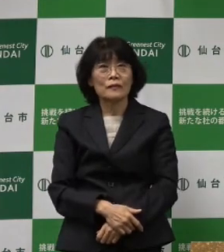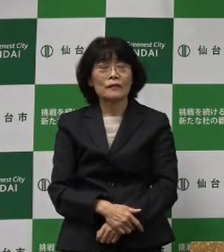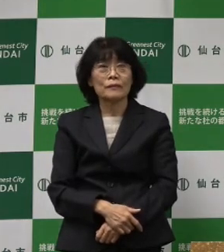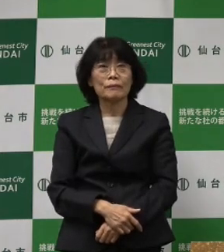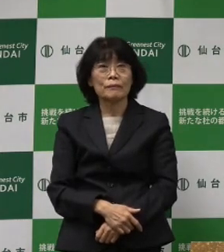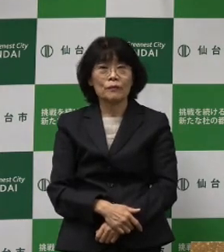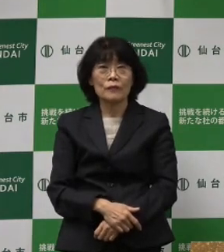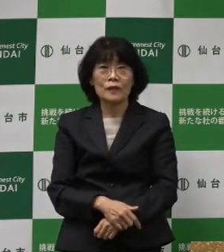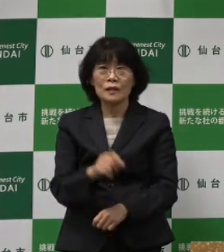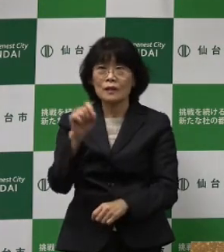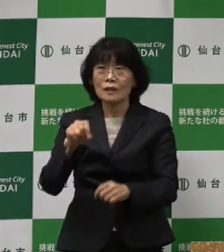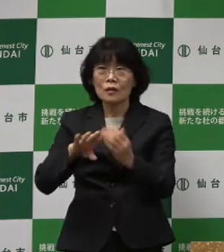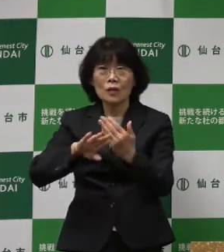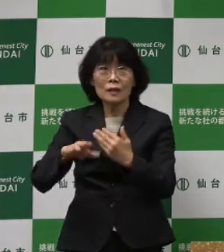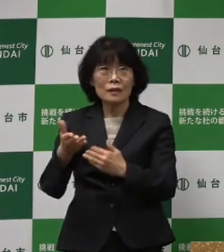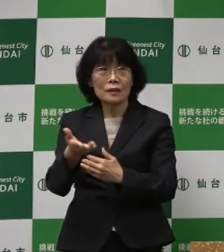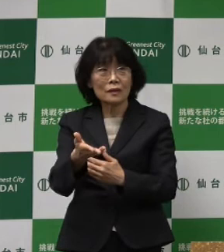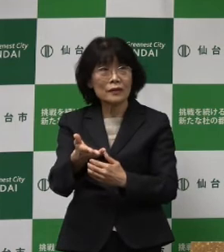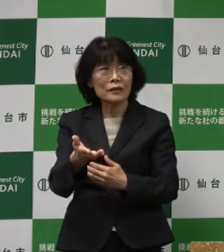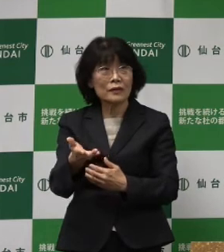はい、ご質問他にいかがでしょうか。